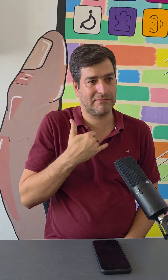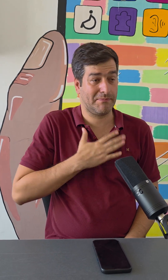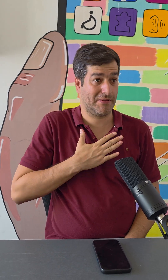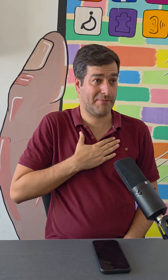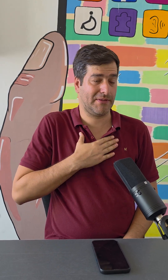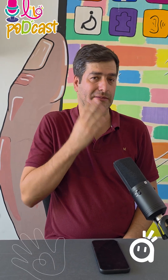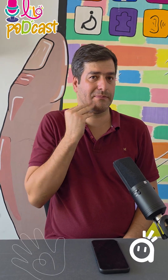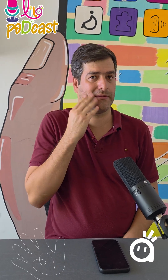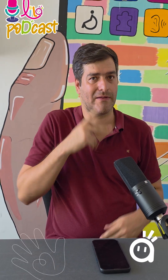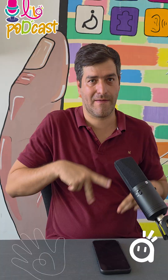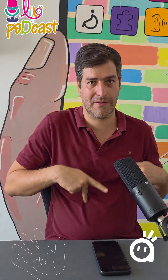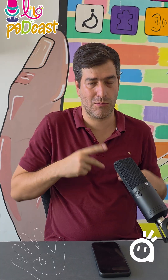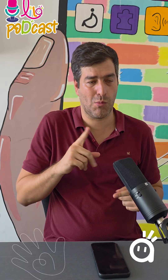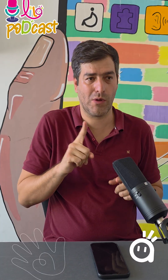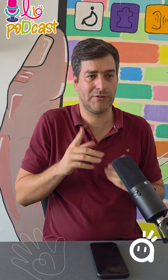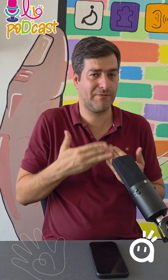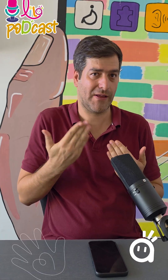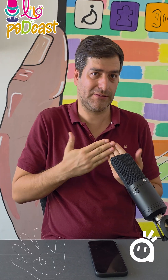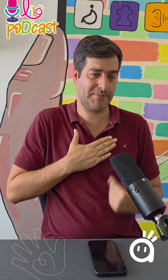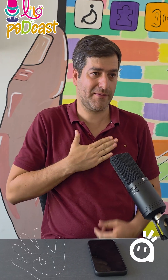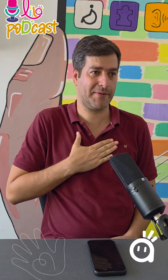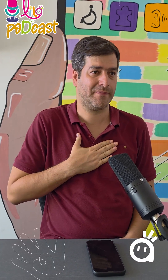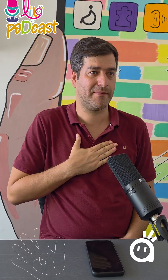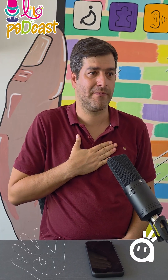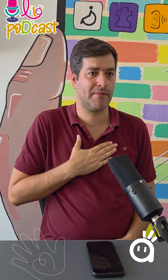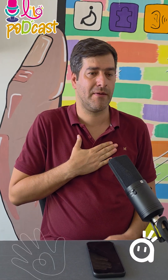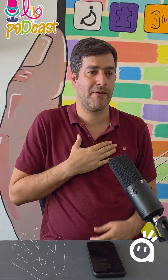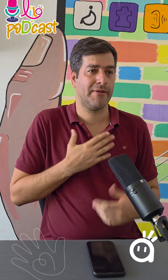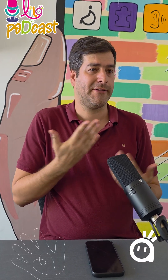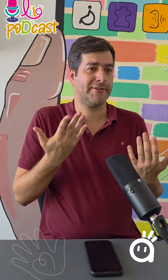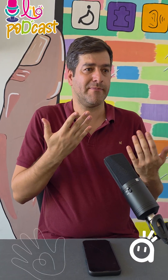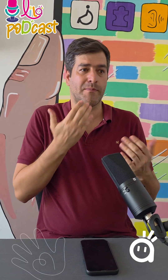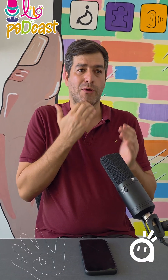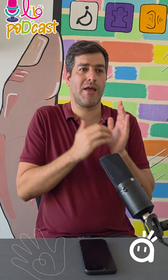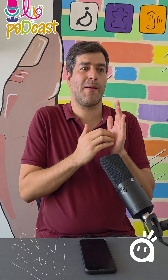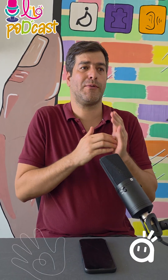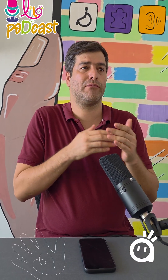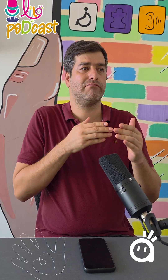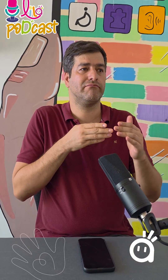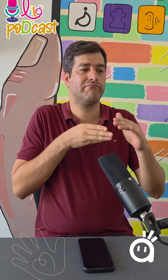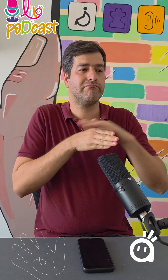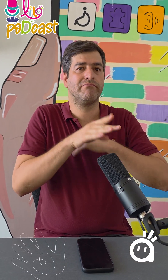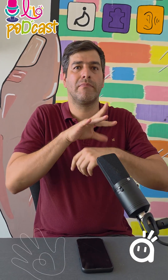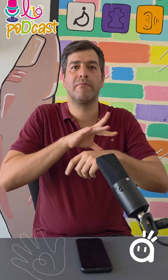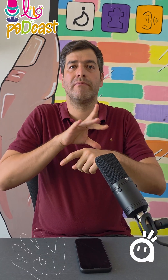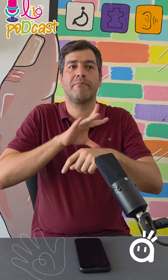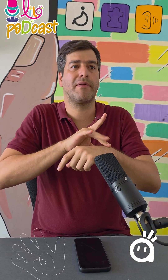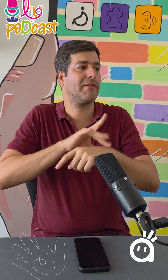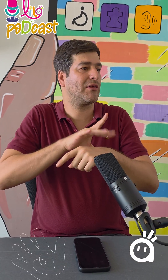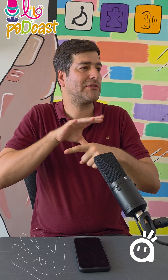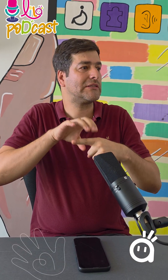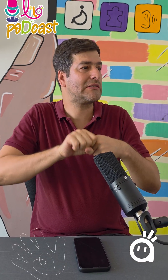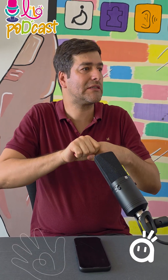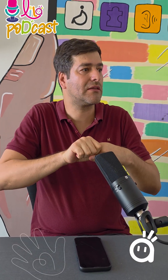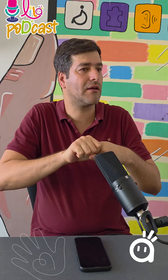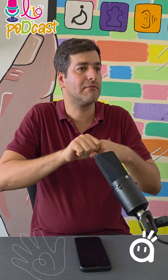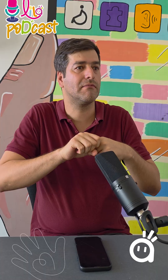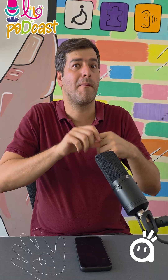Bueno, uno de los principales retos para mí, bueno, en lo personal, ¿qué le puedo decir? Acceder al